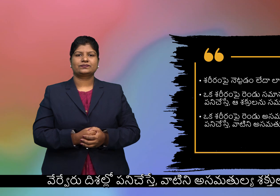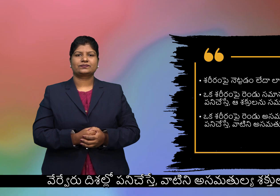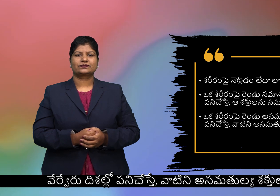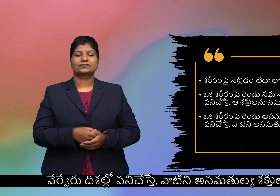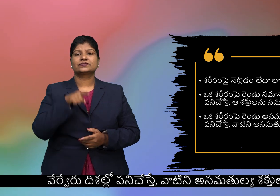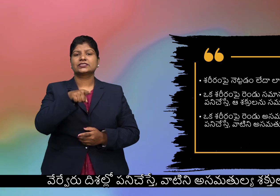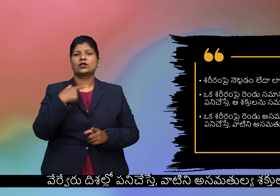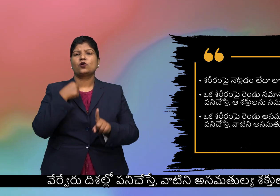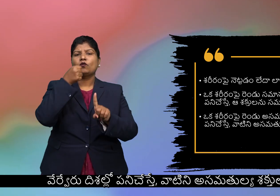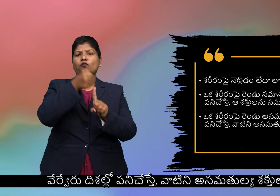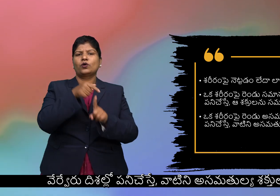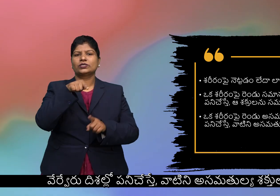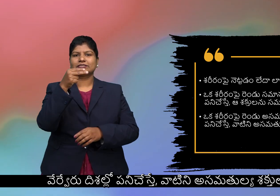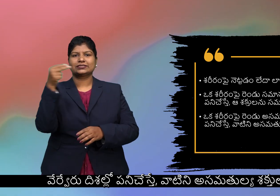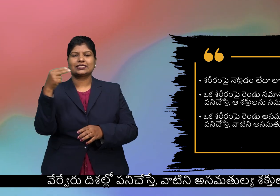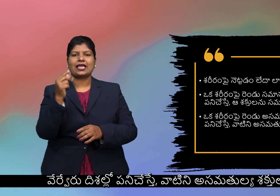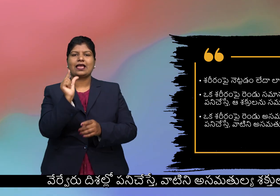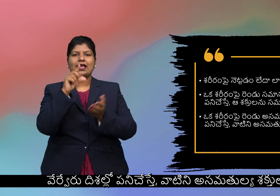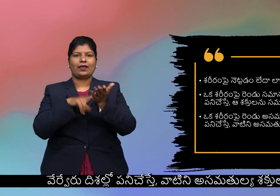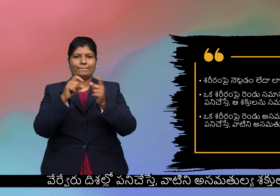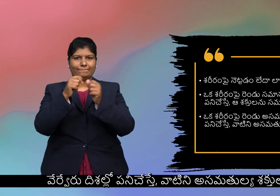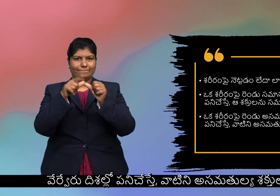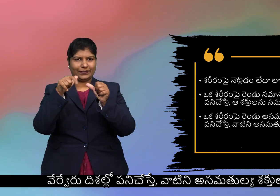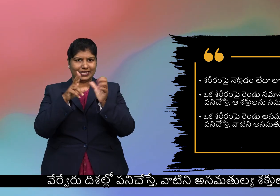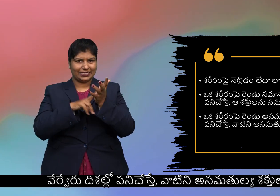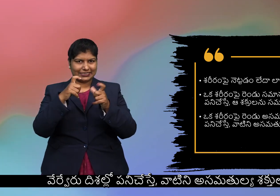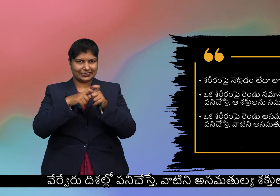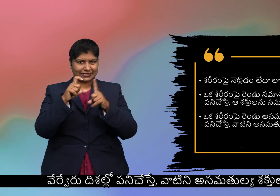వేర్వేరు దిశల్లో పనిచేస్తే వాటిని అసమతుల్య శక్తులు అంటారు.